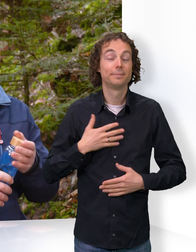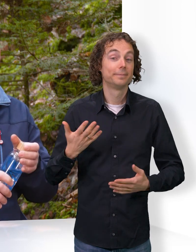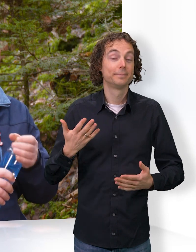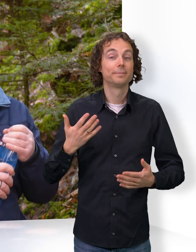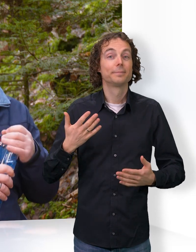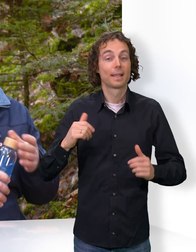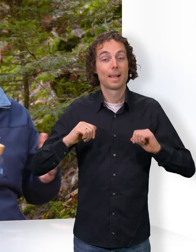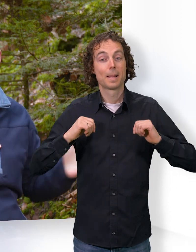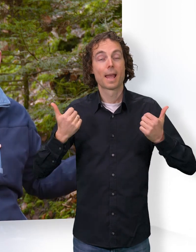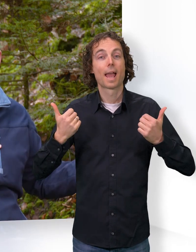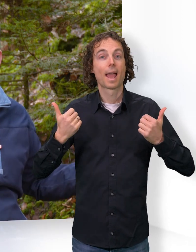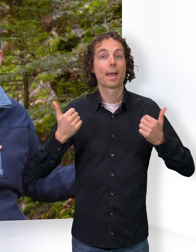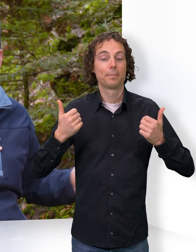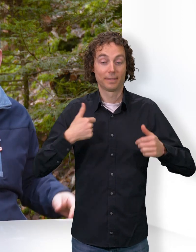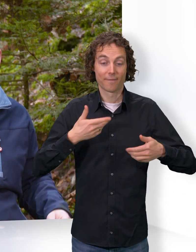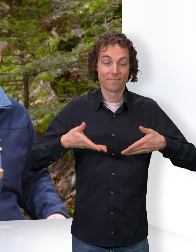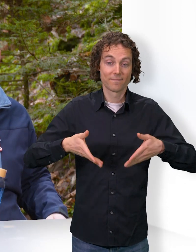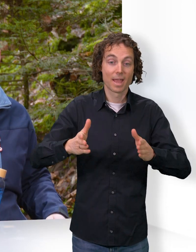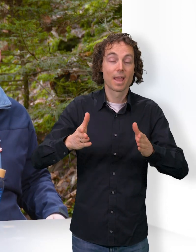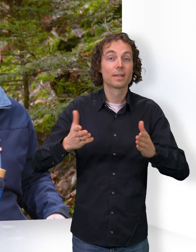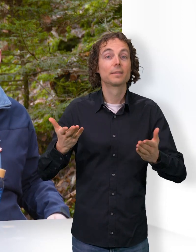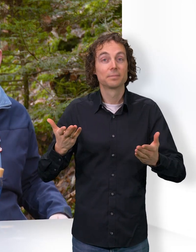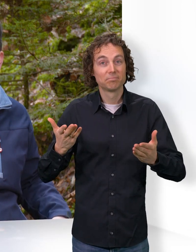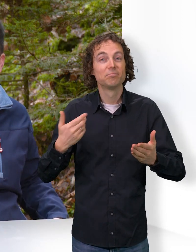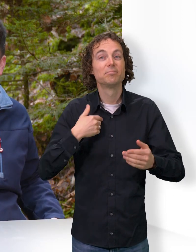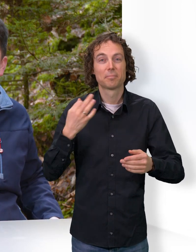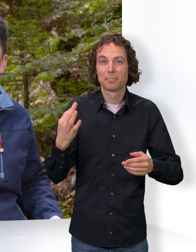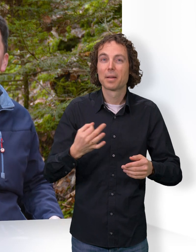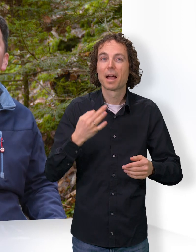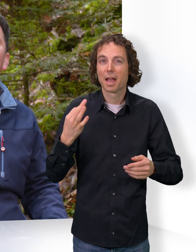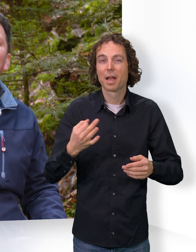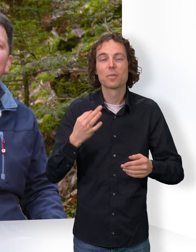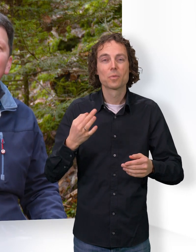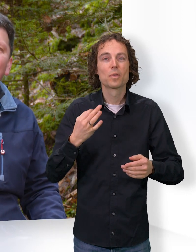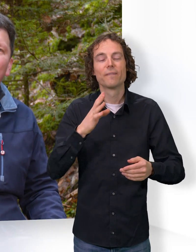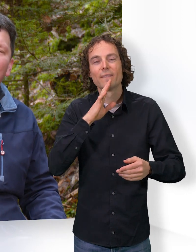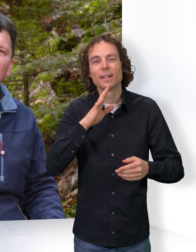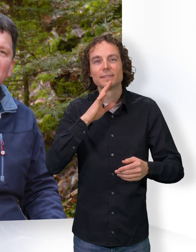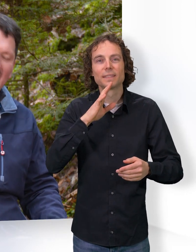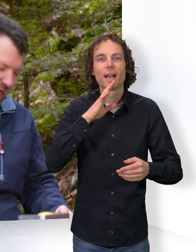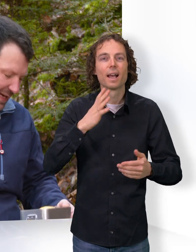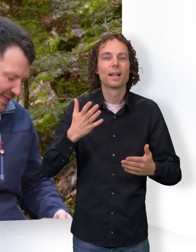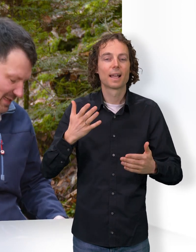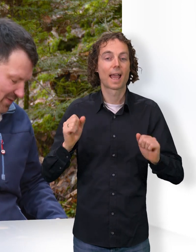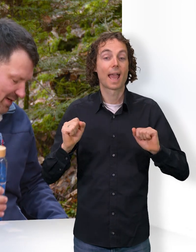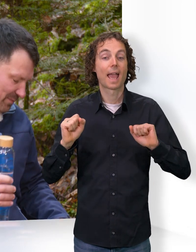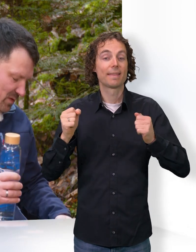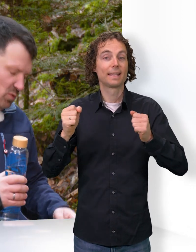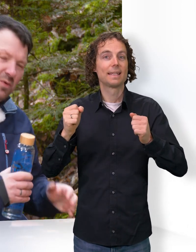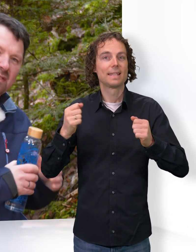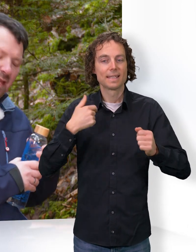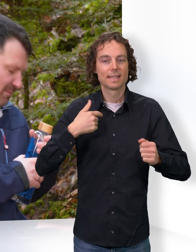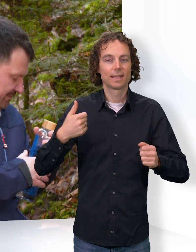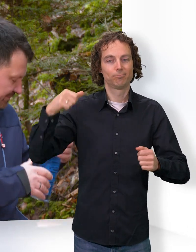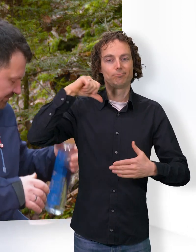Und auch im Leben, auf dem Weg, brauchen wir immer wieder Wasser und Energie, die wir